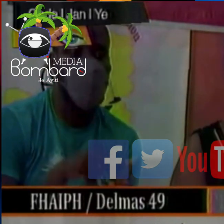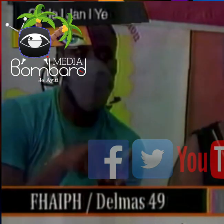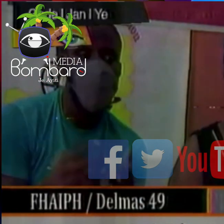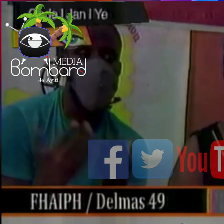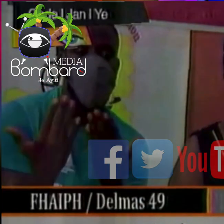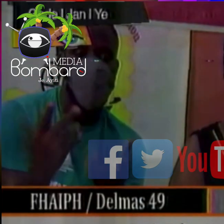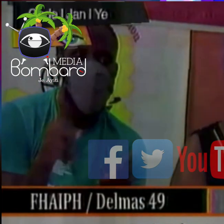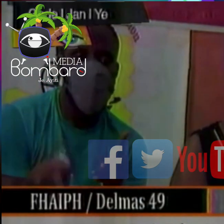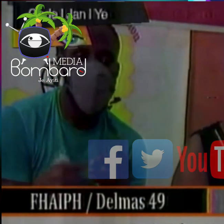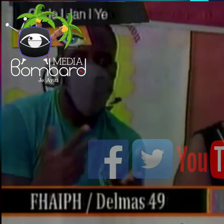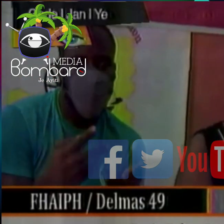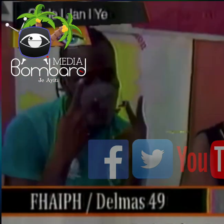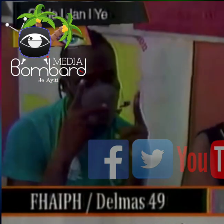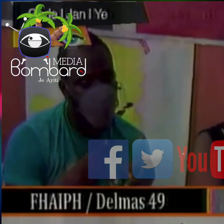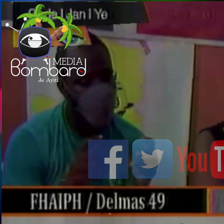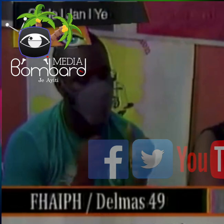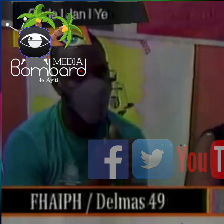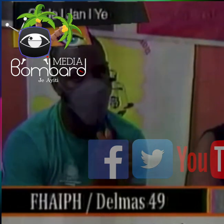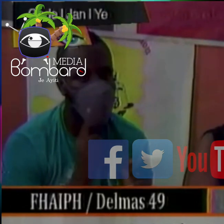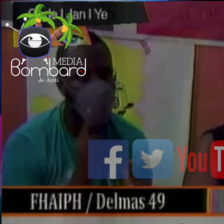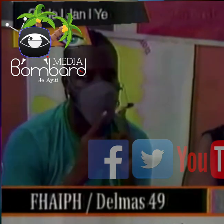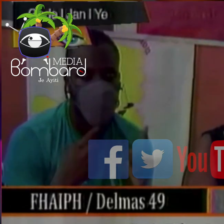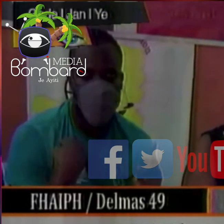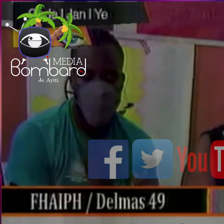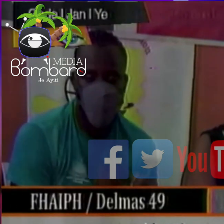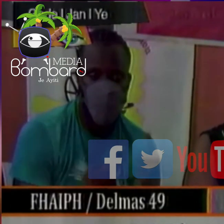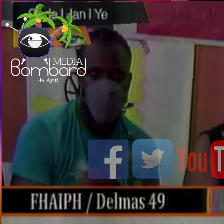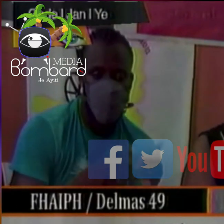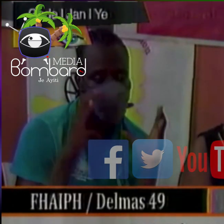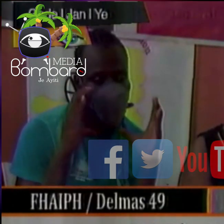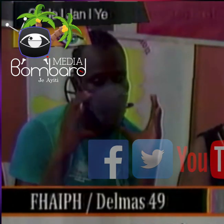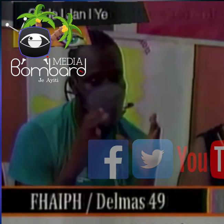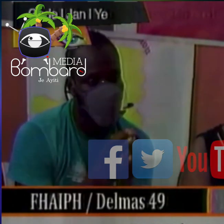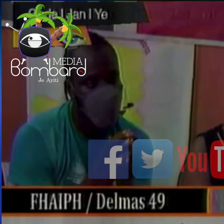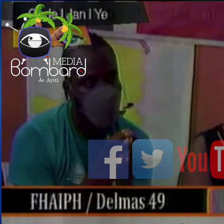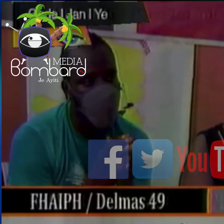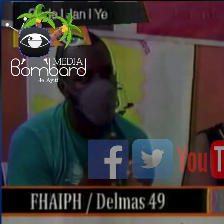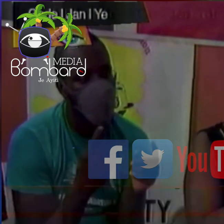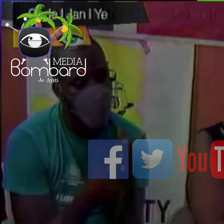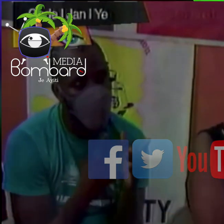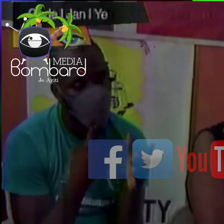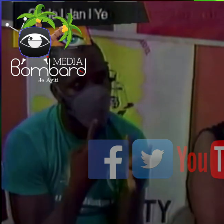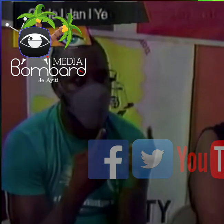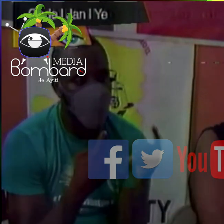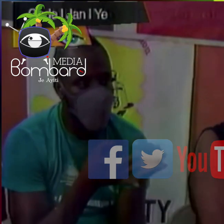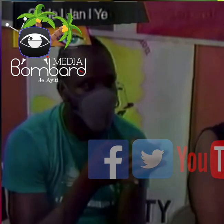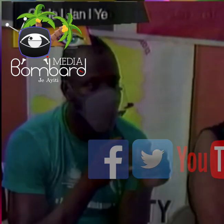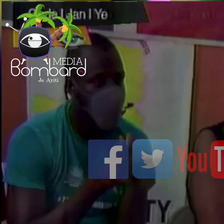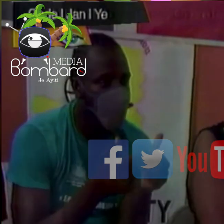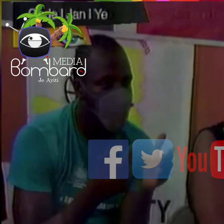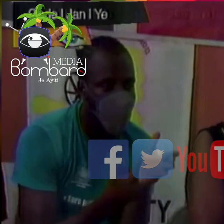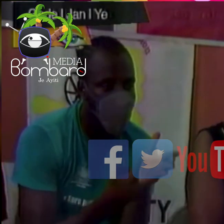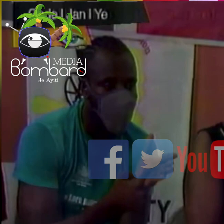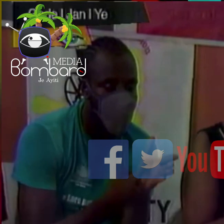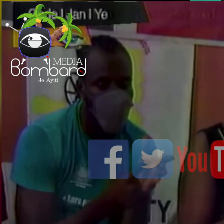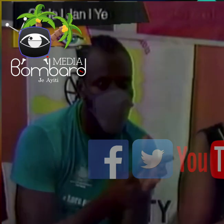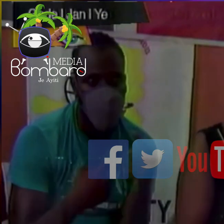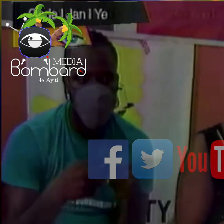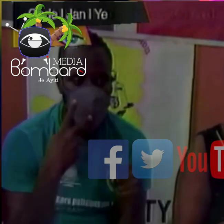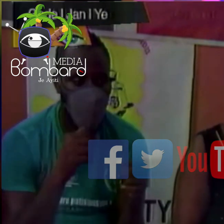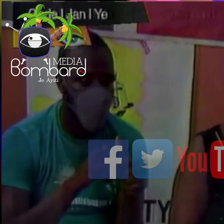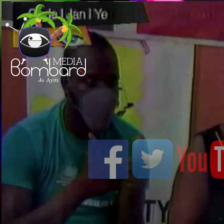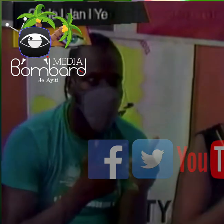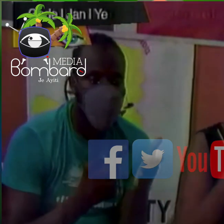m'a demandé c'est pour l'état fait toute salle qu'on est le plus tôt que possible pour retirer nous là, pour chercher un côté qui